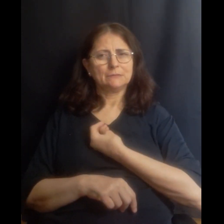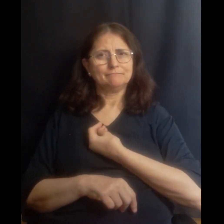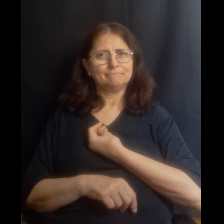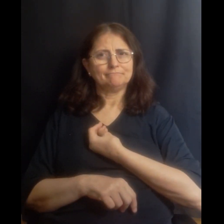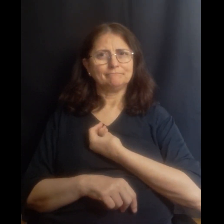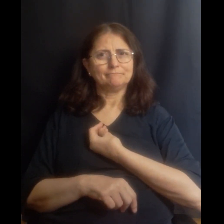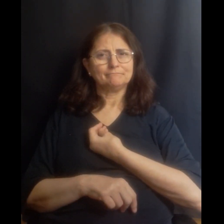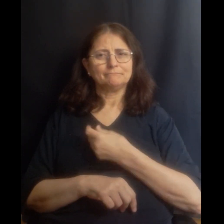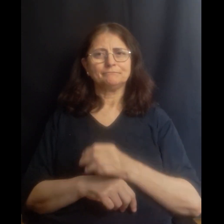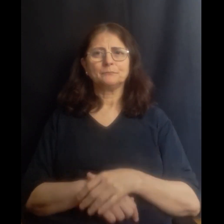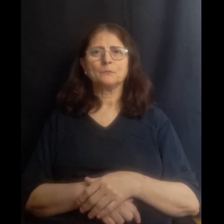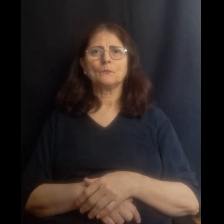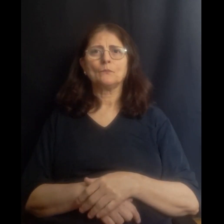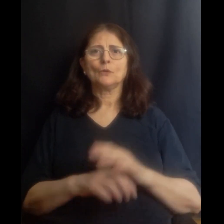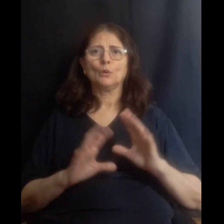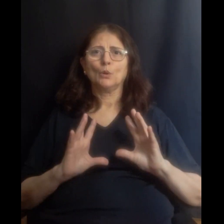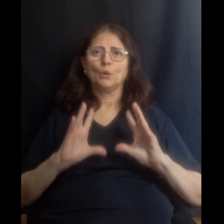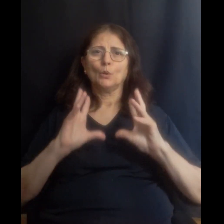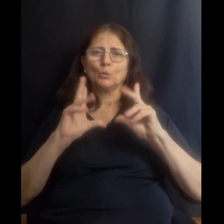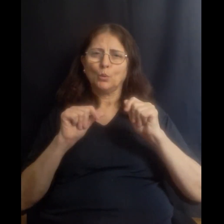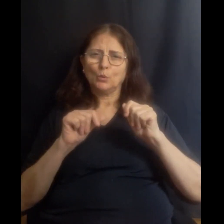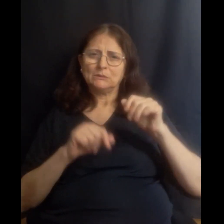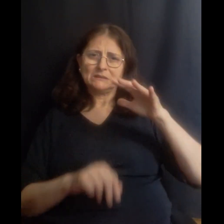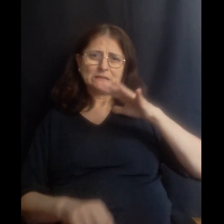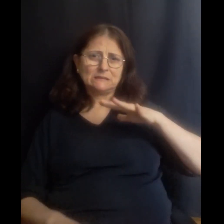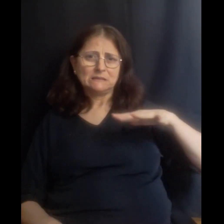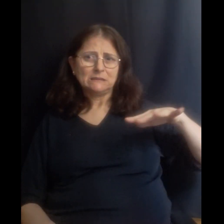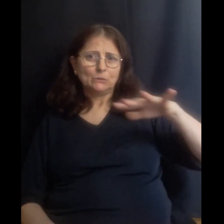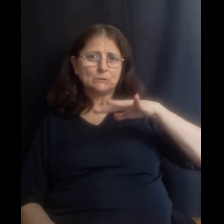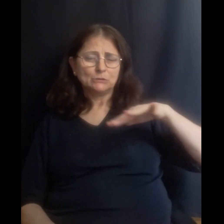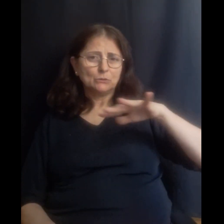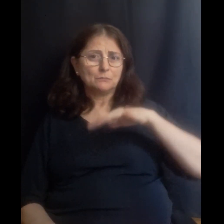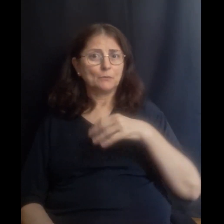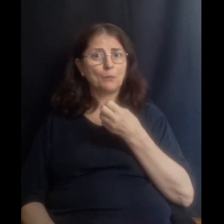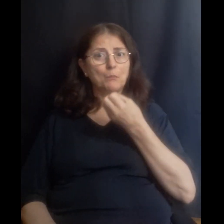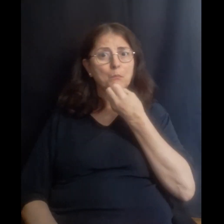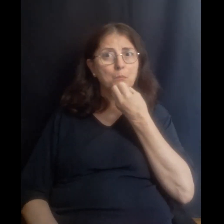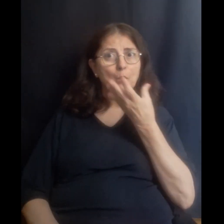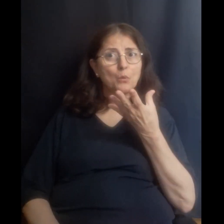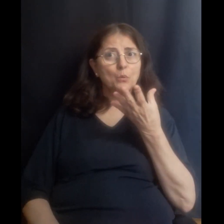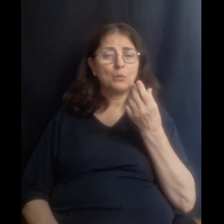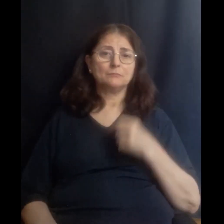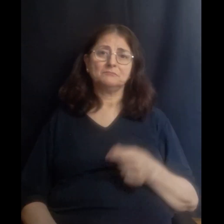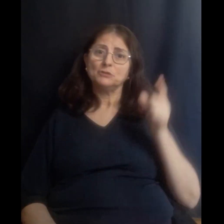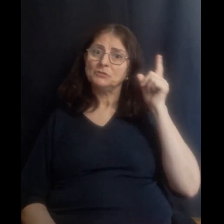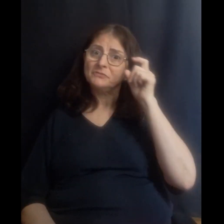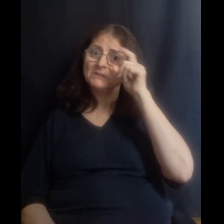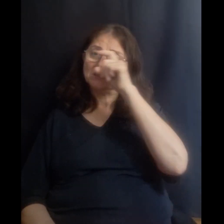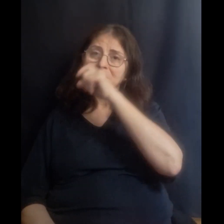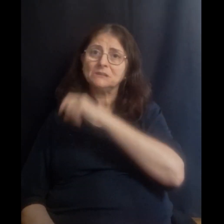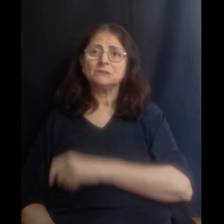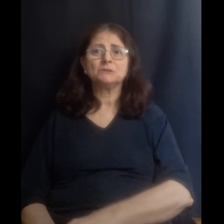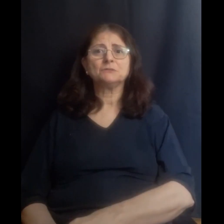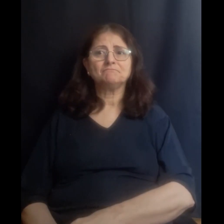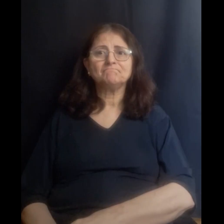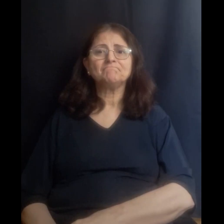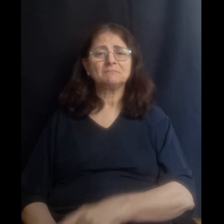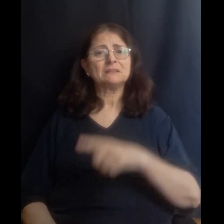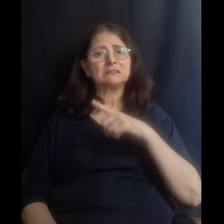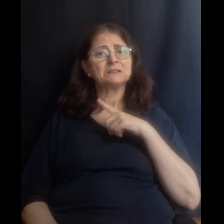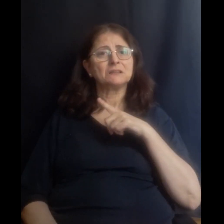vidas. E em todas as situações, sejam elas boas ou